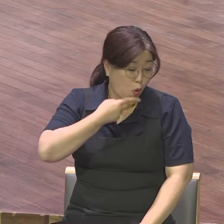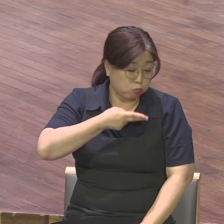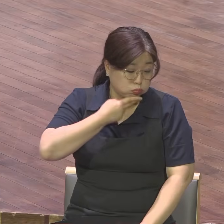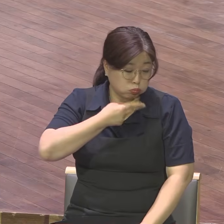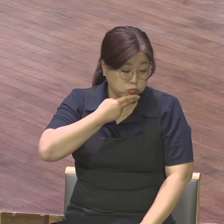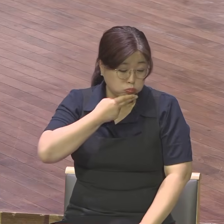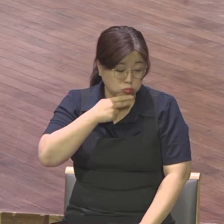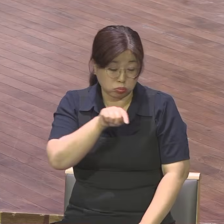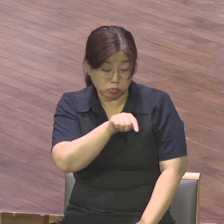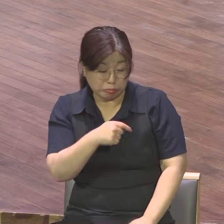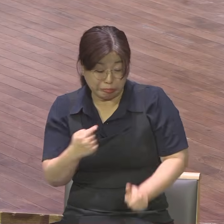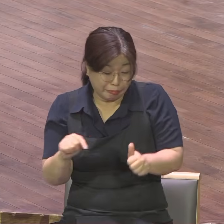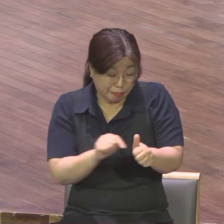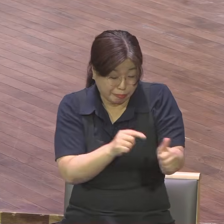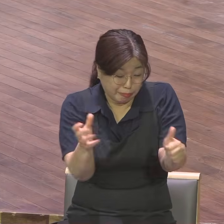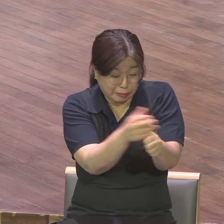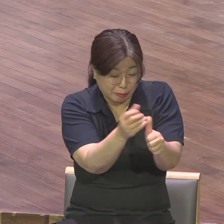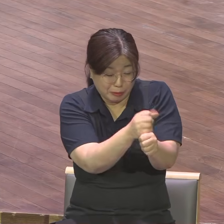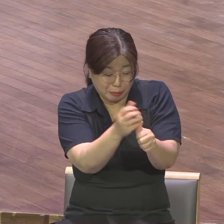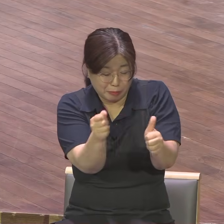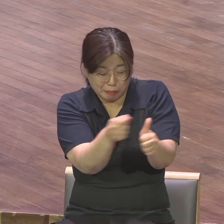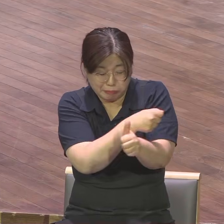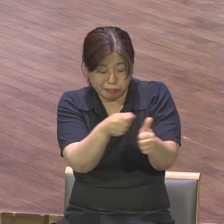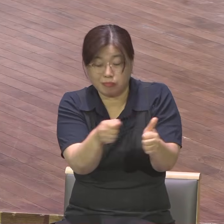그를 뒤따라 잡았도다.